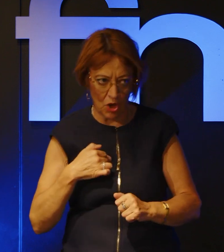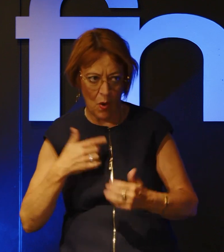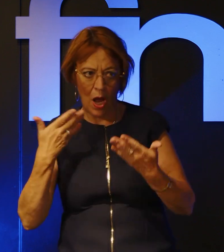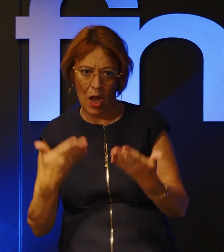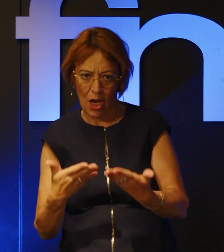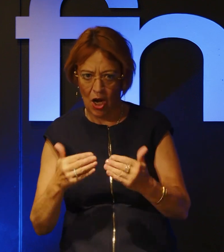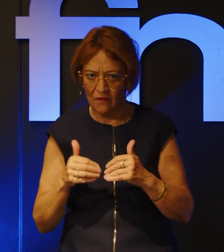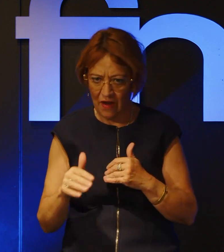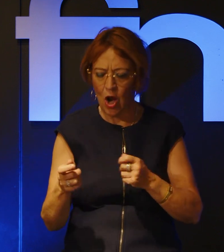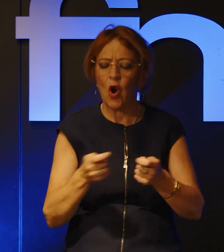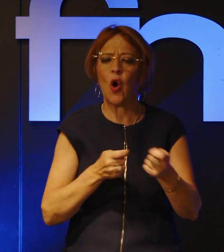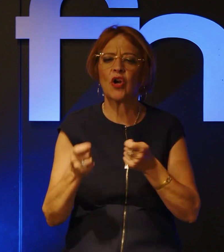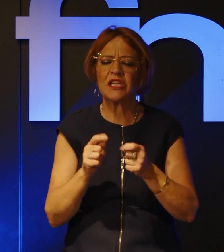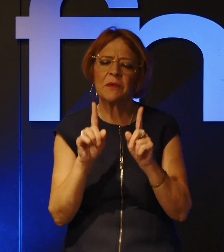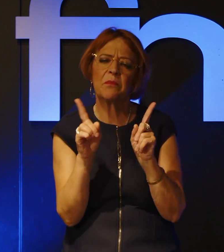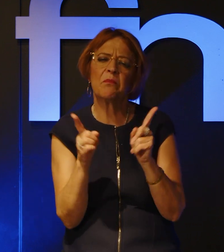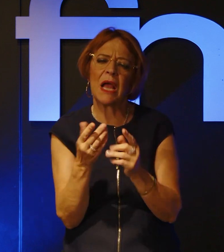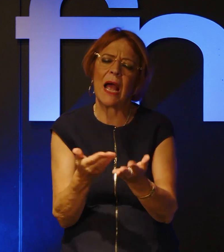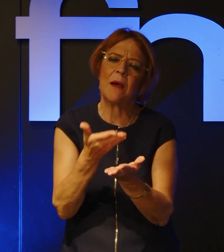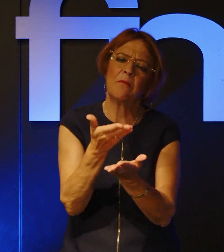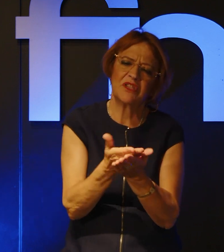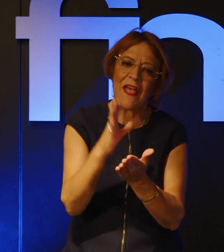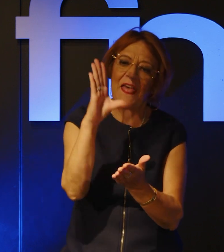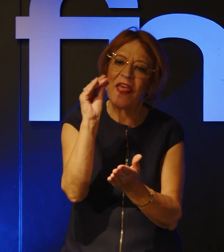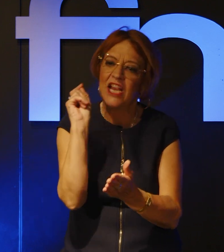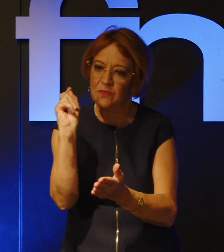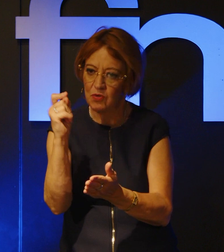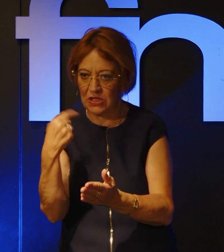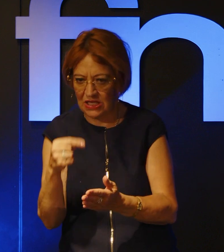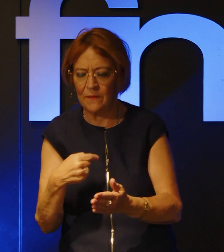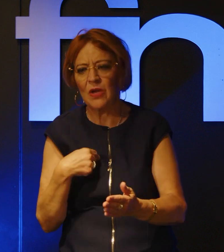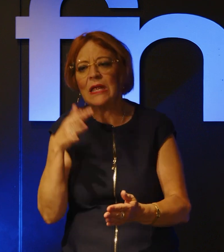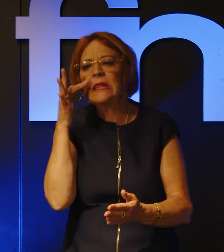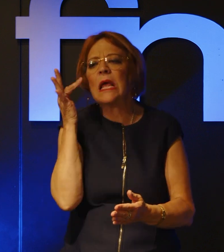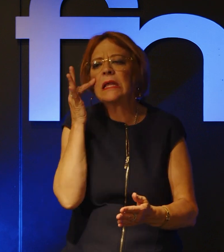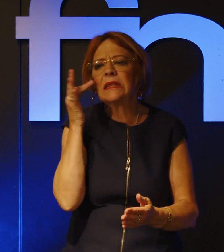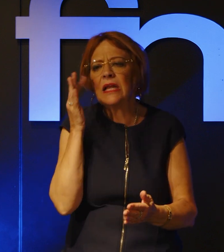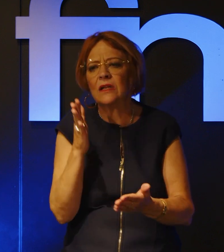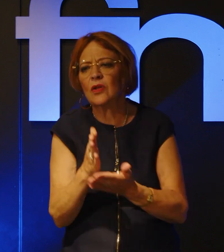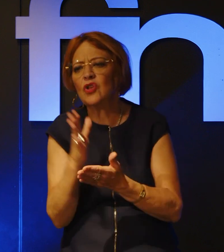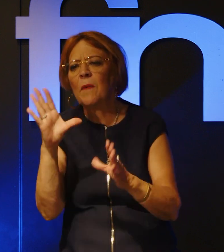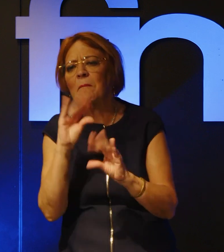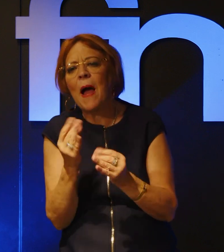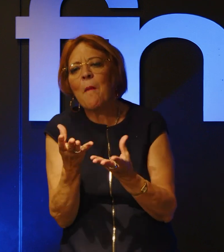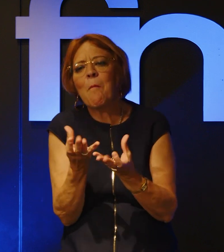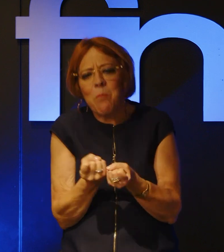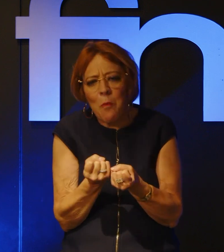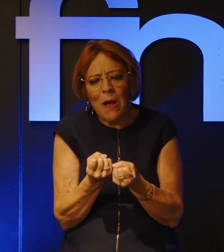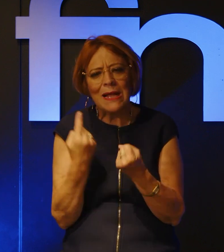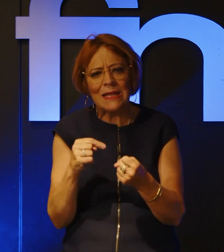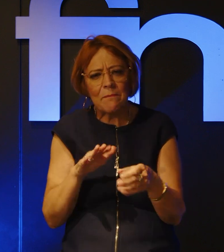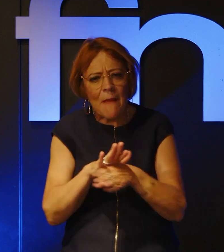eh organizar esta pequena apresentação que são 10 minutos que nós temos portanto vou tentar ser o mais poupada possível e